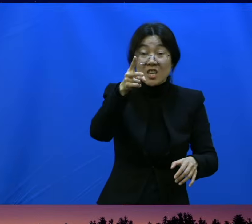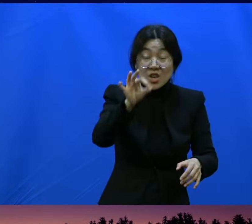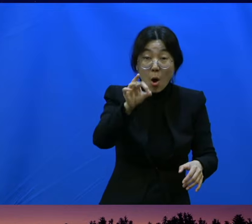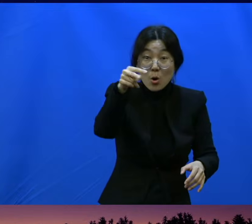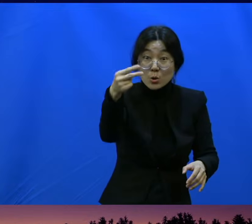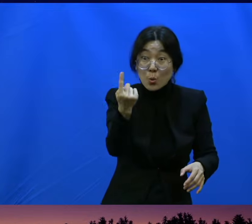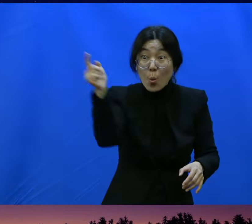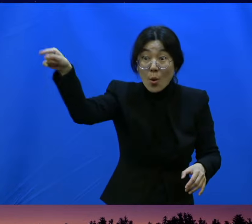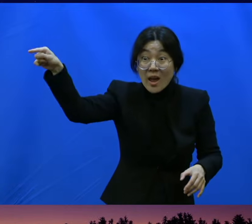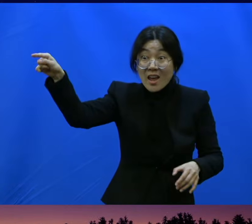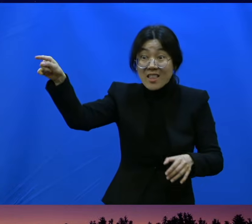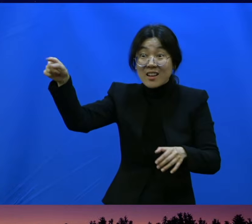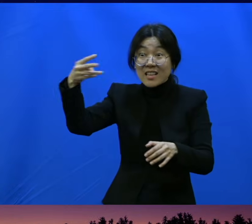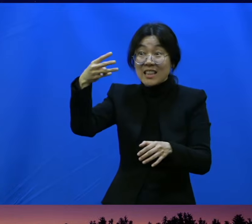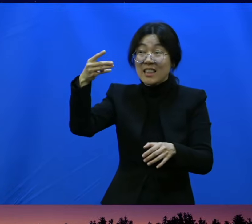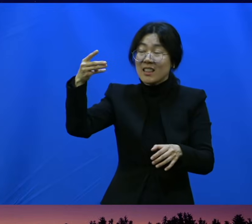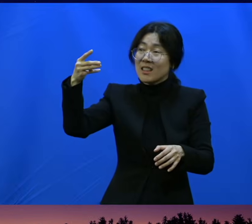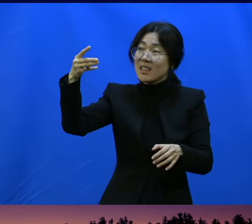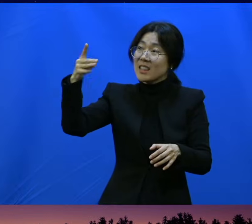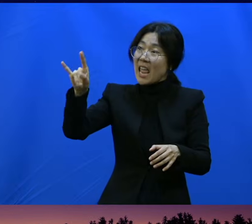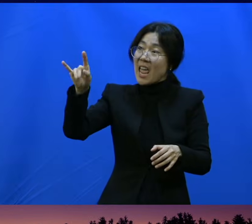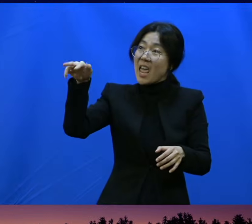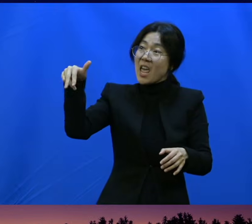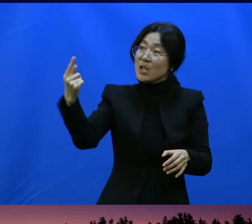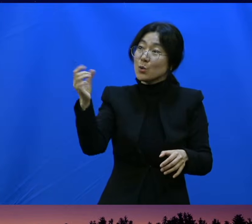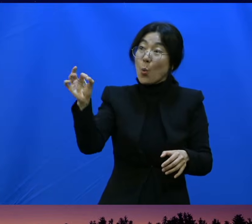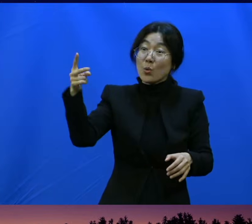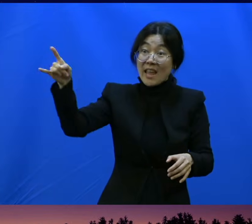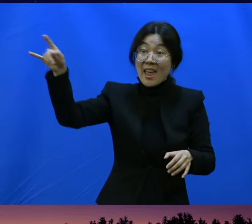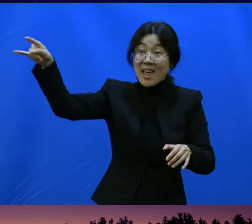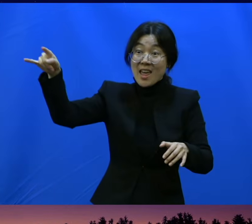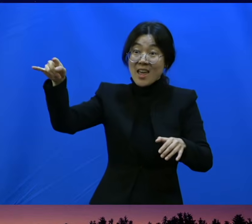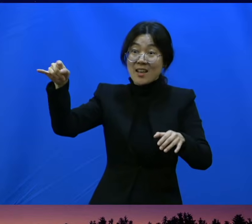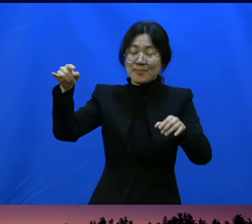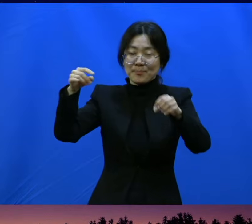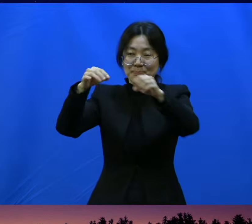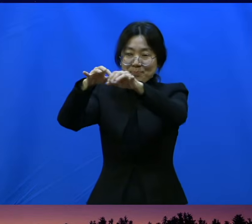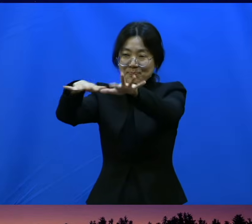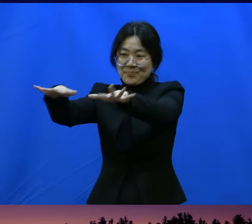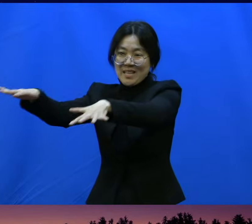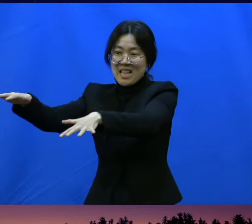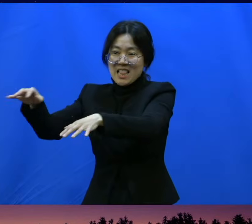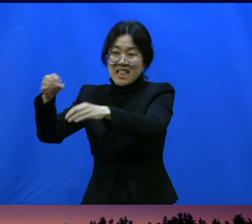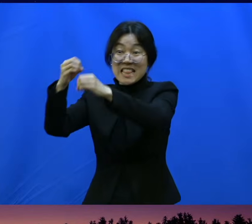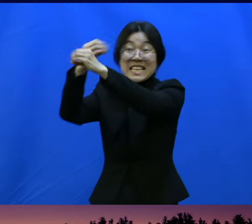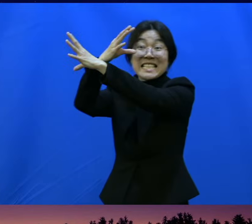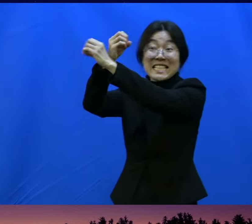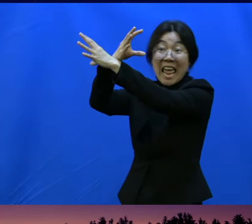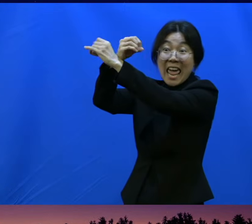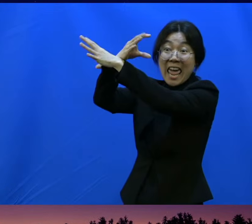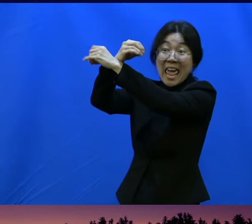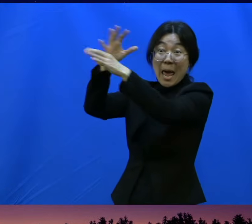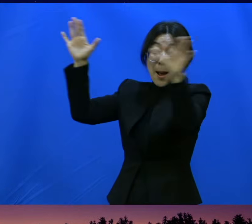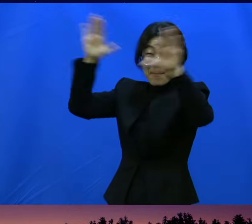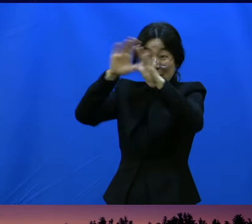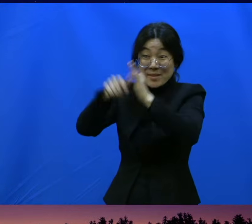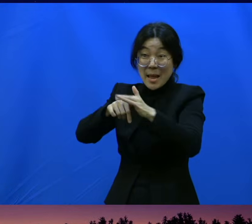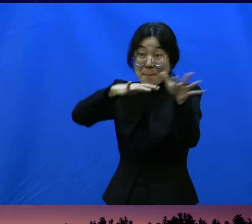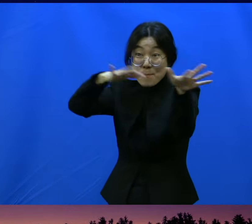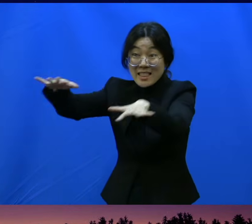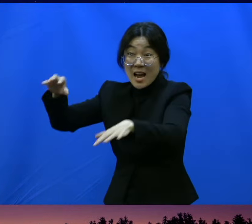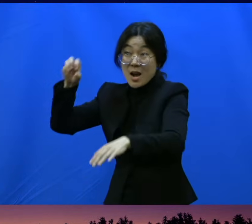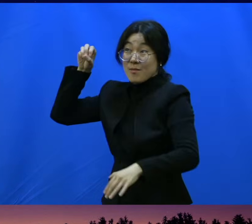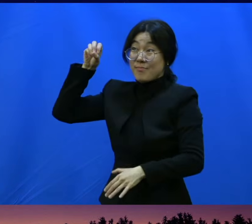밑으로 내려가면요 자갈밭이 있어요. 자갈밭. 지금도 아마 있을 걸로 알고 있어요. 오래전에 가면 자갈밭에 가면